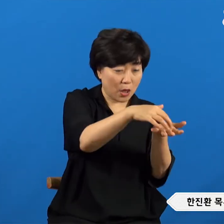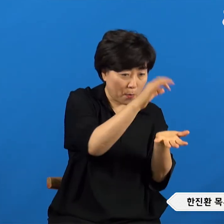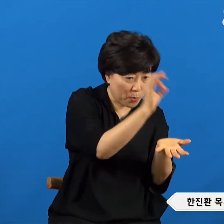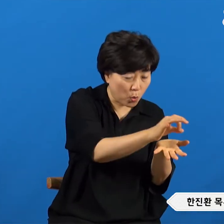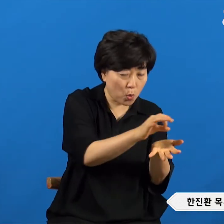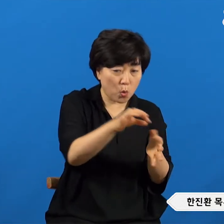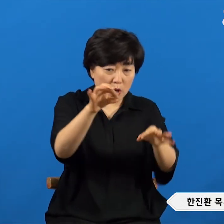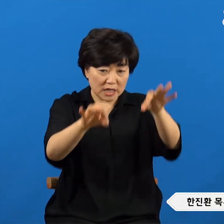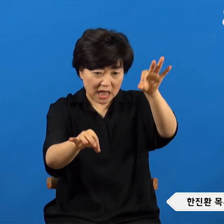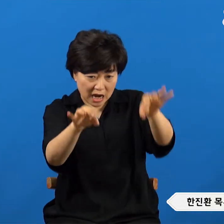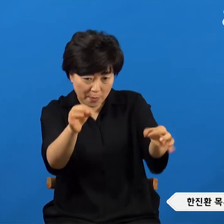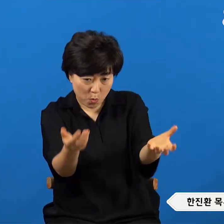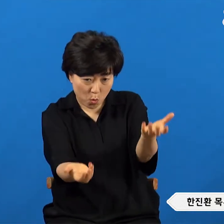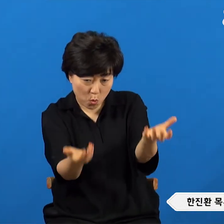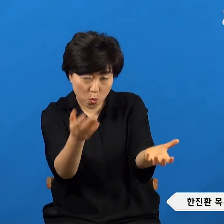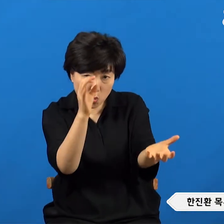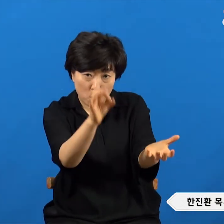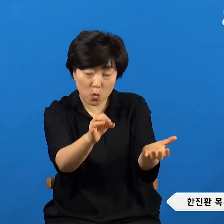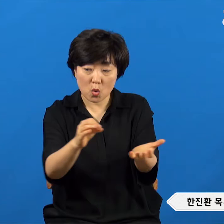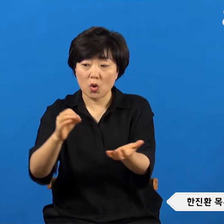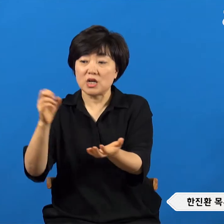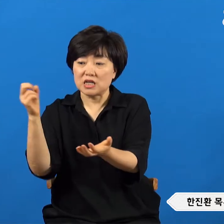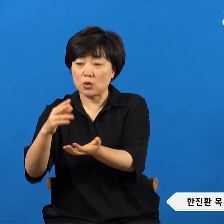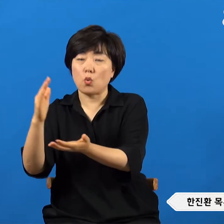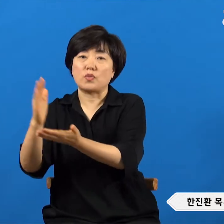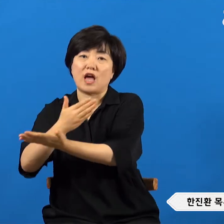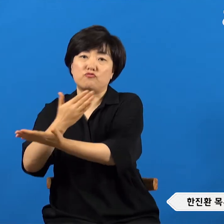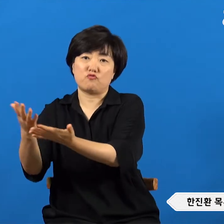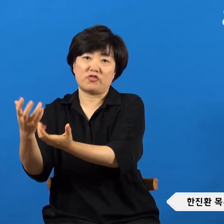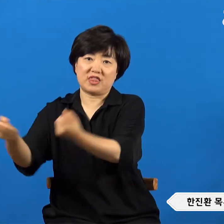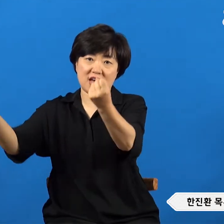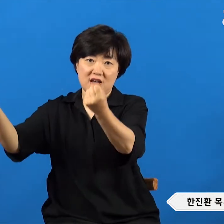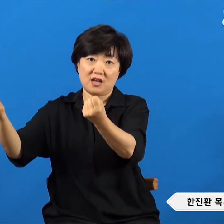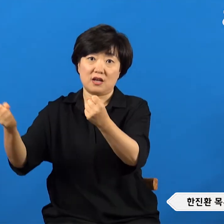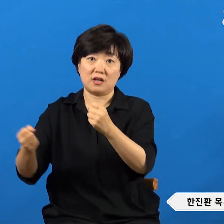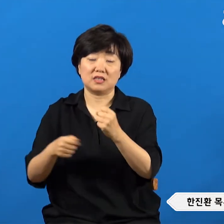세워보았다, 달아보았다, 그리고 나누었다 하는 뜻입니다.